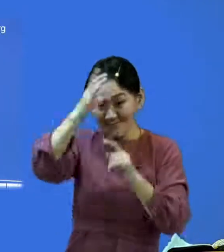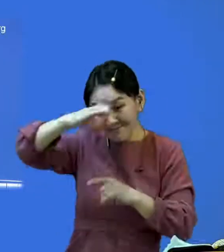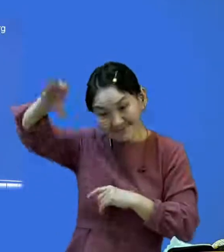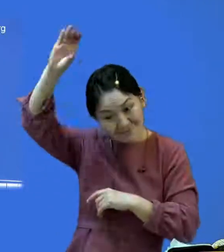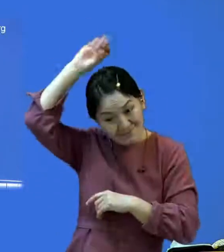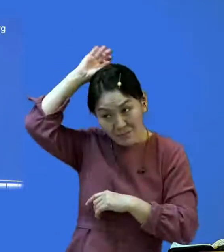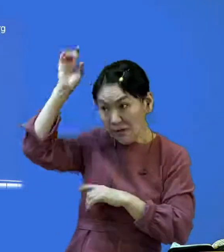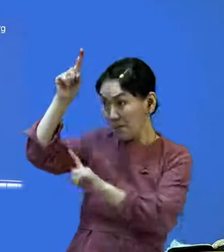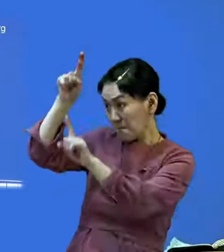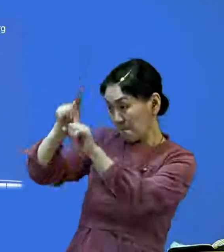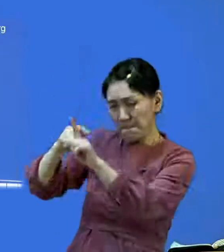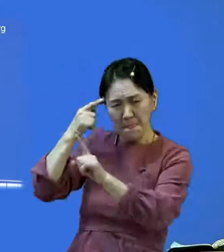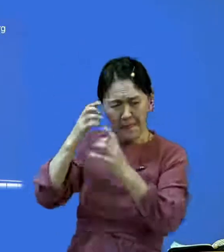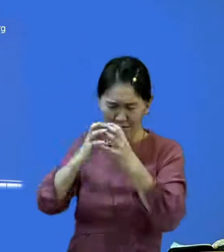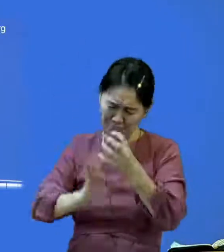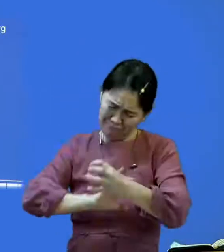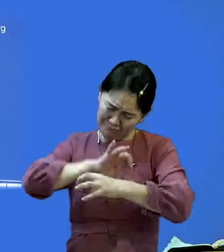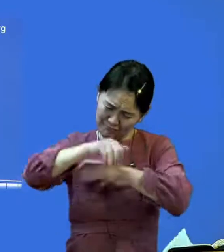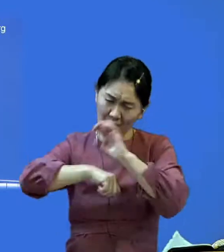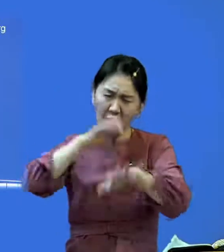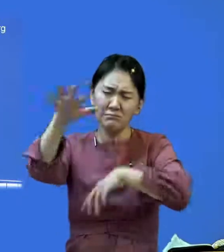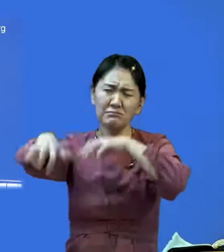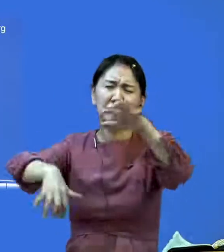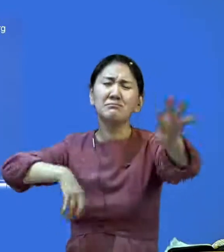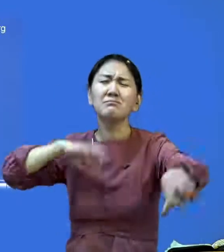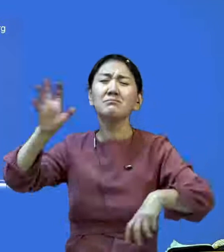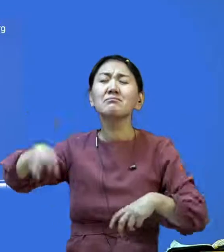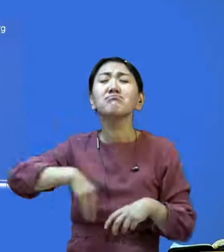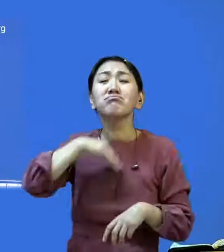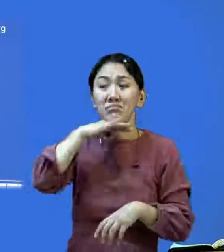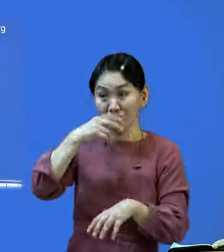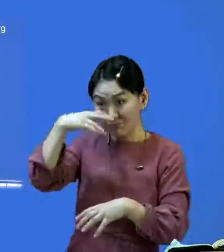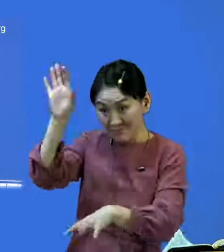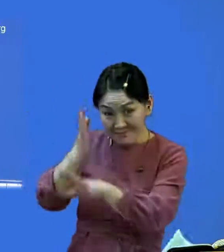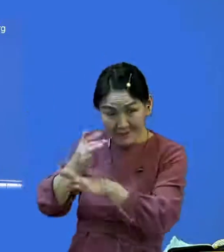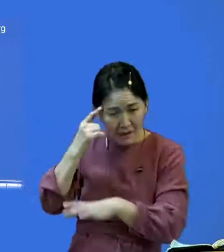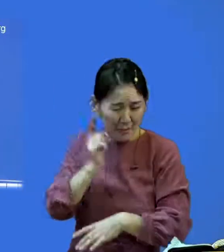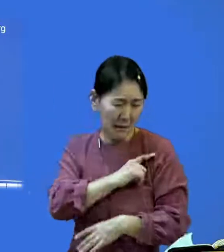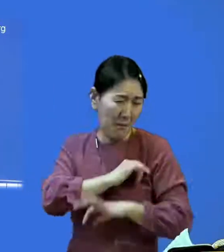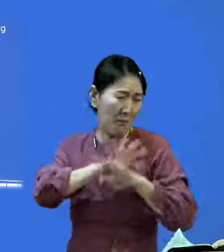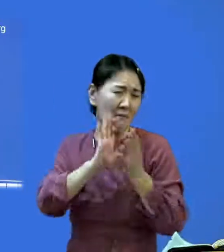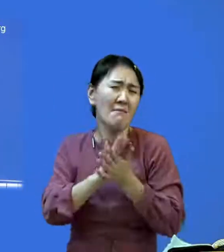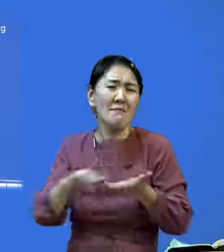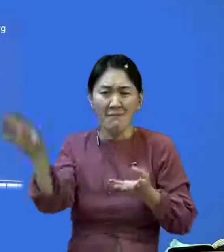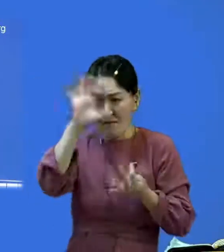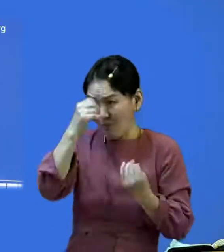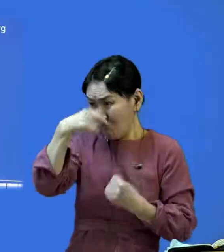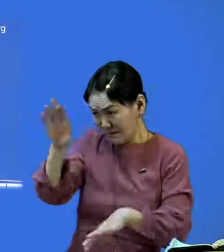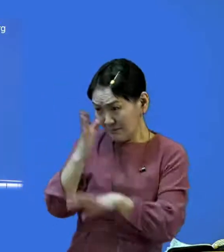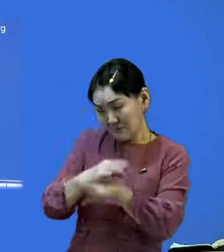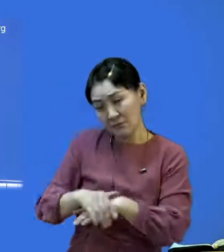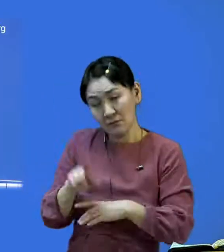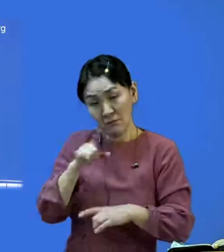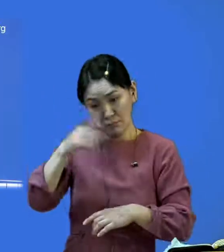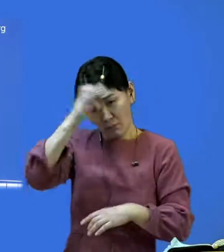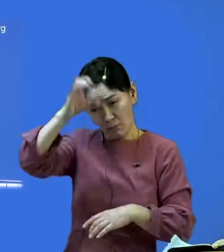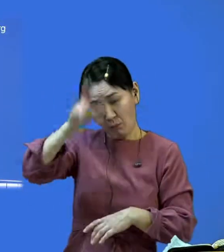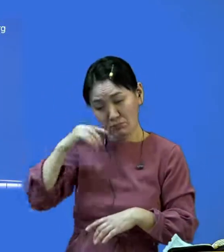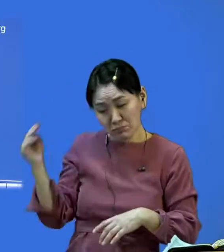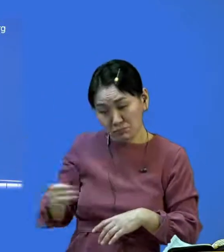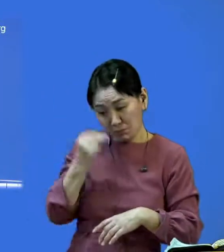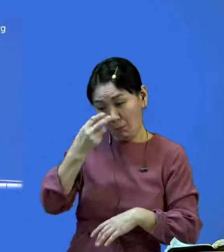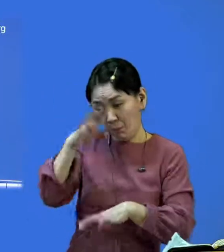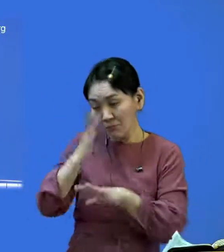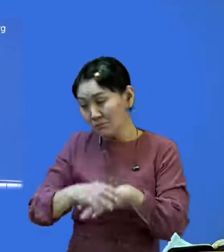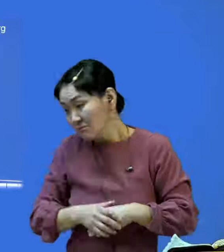бүх зүйлийг эдэлж хэрэгсэний дараа айн бүхэн бол бүгд салхины хойноос хөдөлдөгтэй адилхан хоосон зүйл юм аа гэж номлогчийн